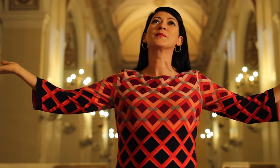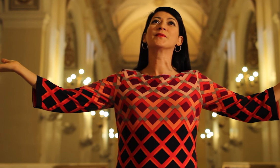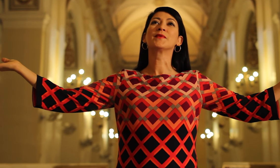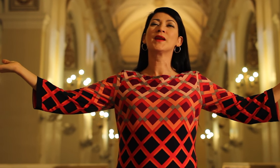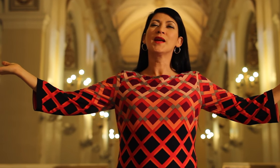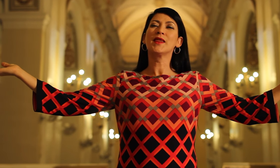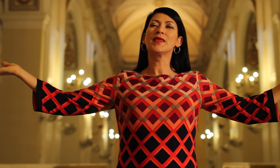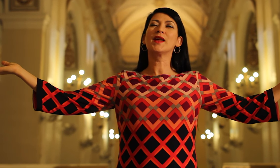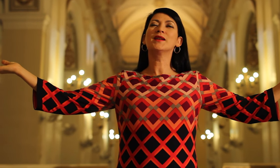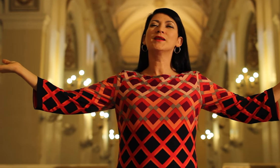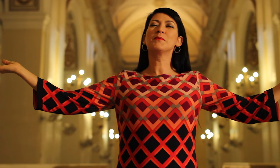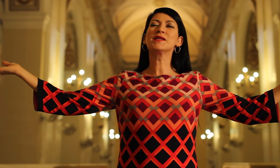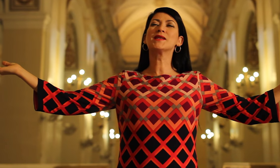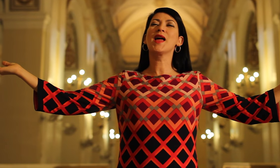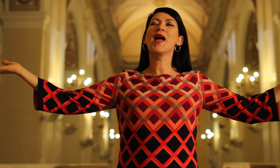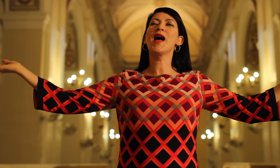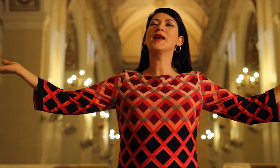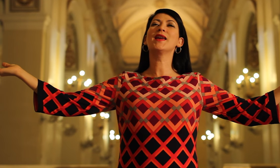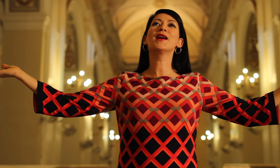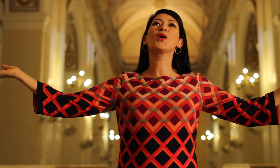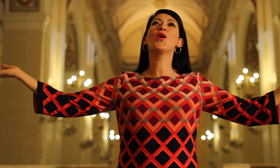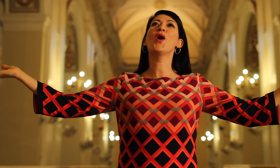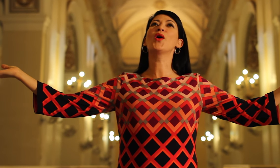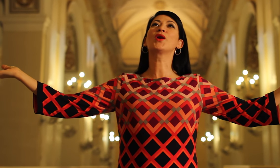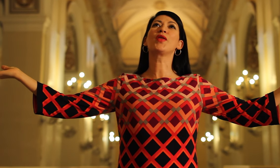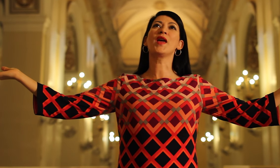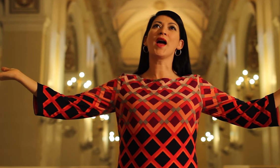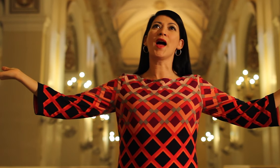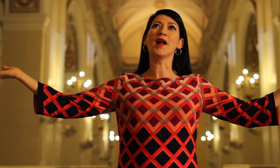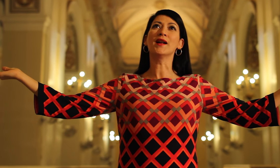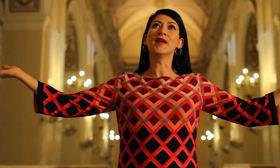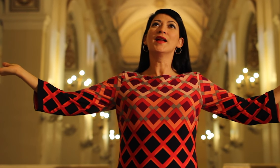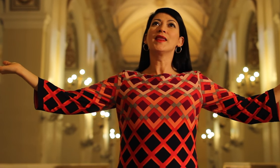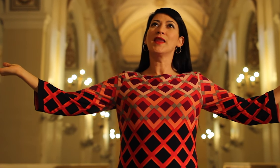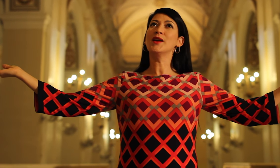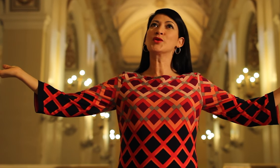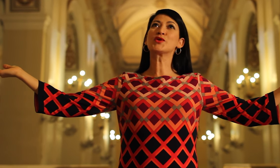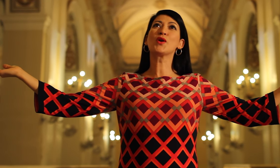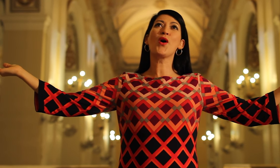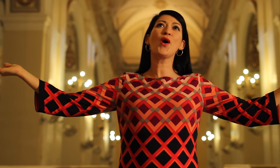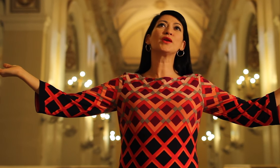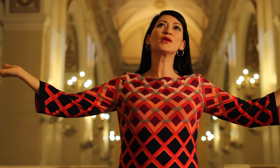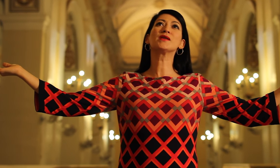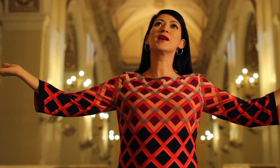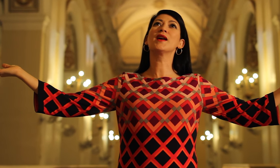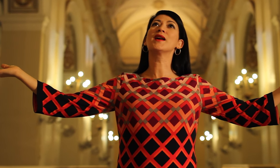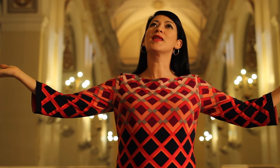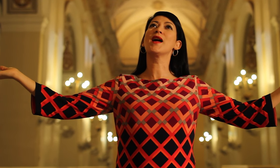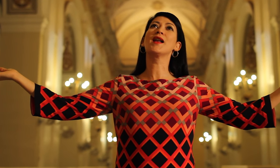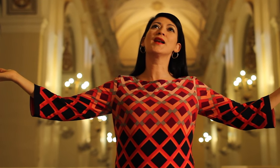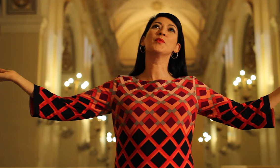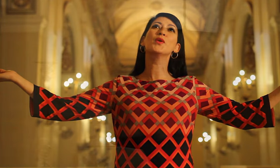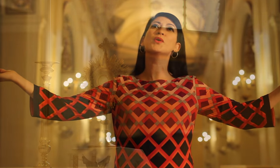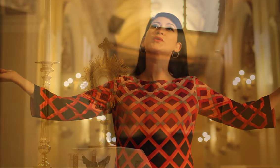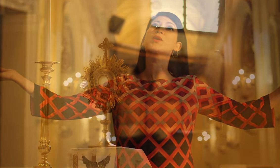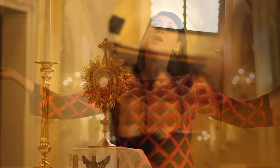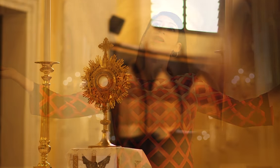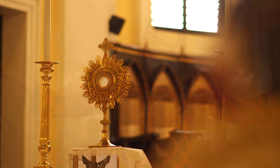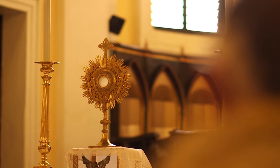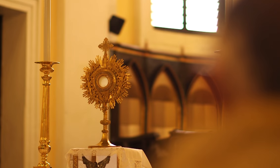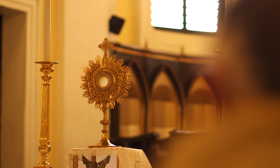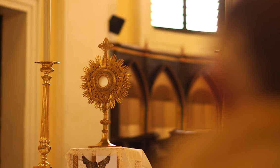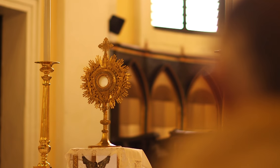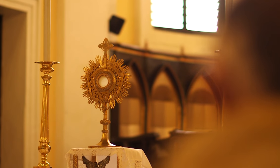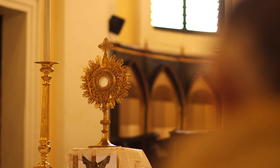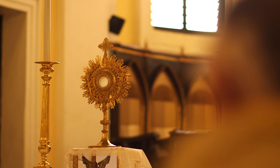ten misericordia de nosotros y del mundo